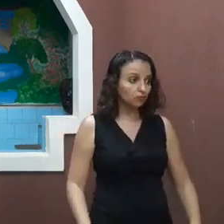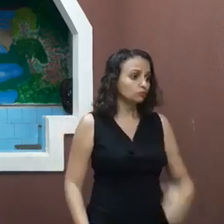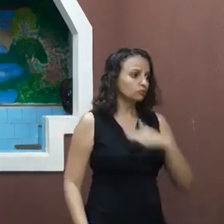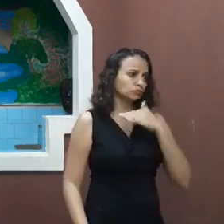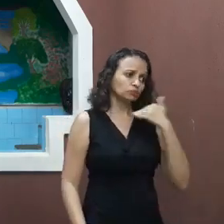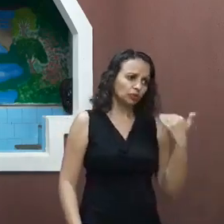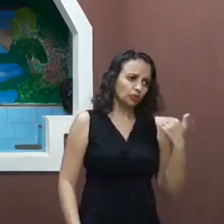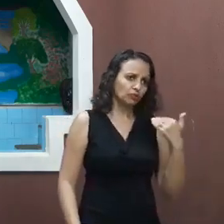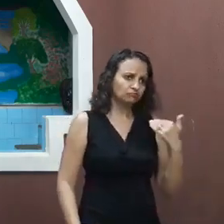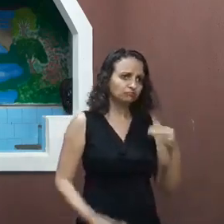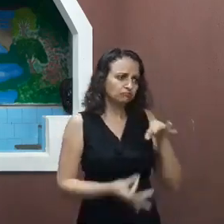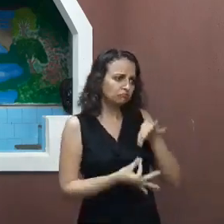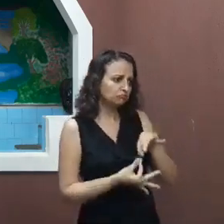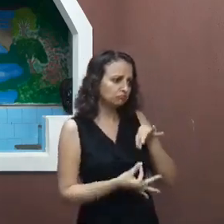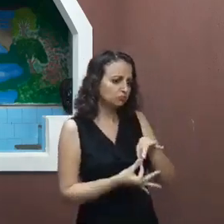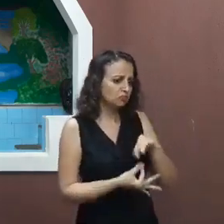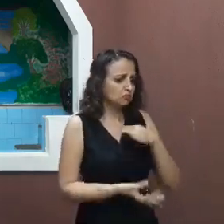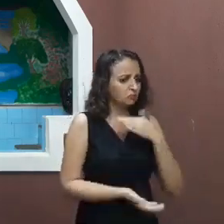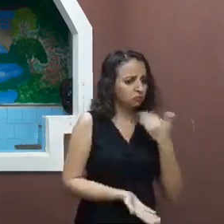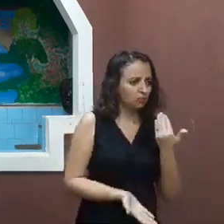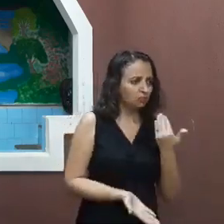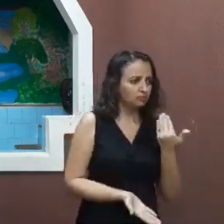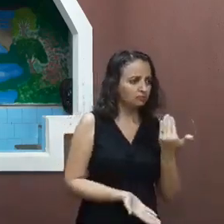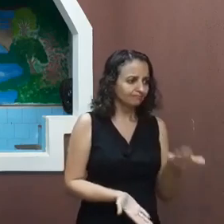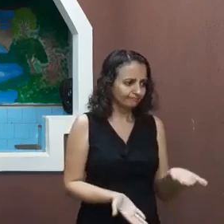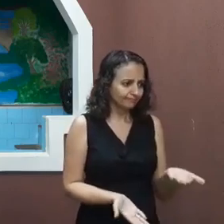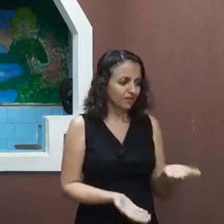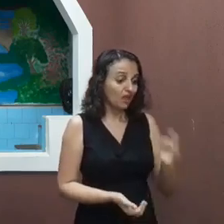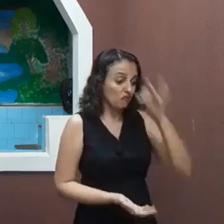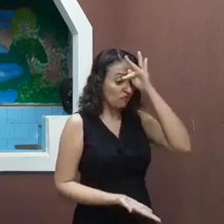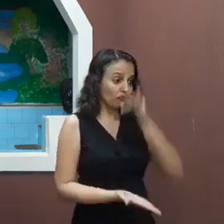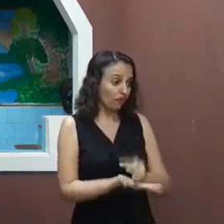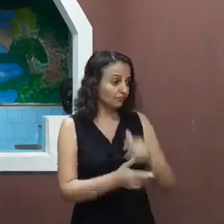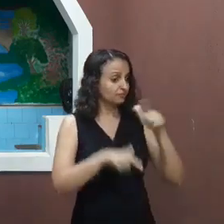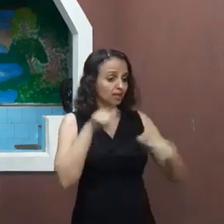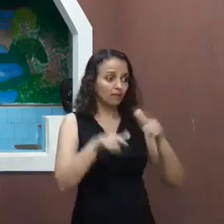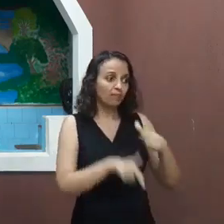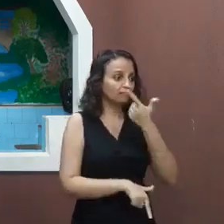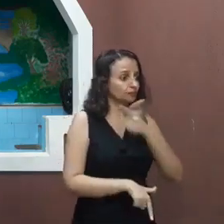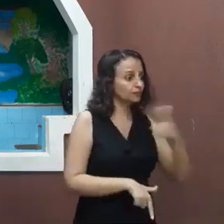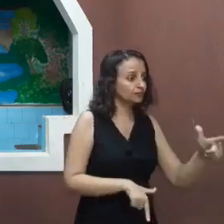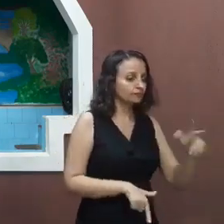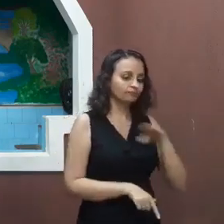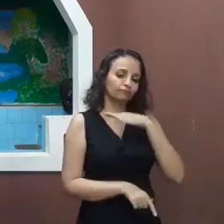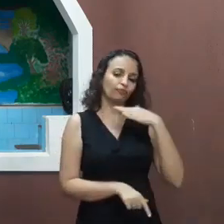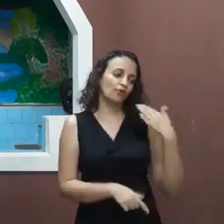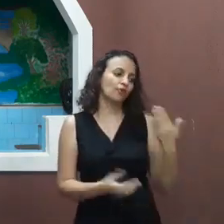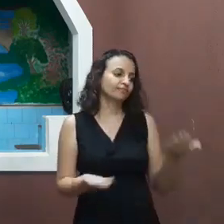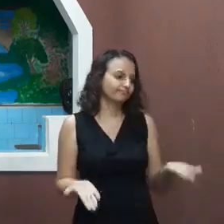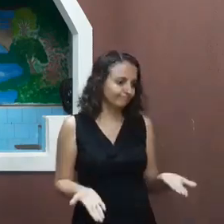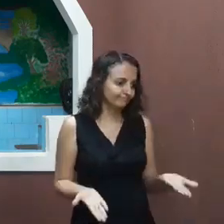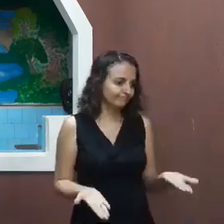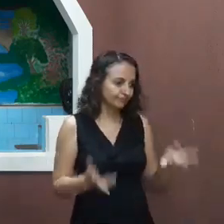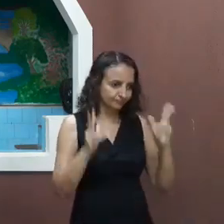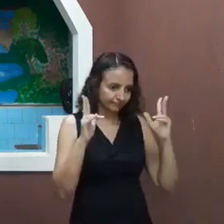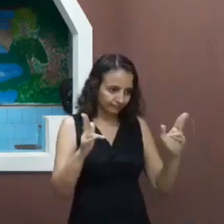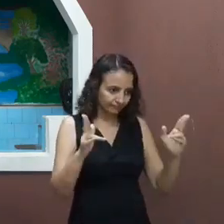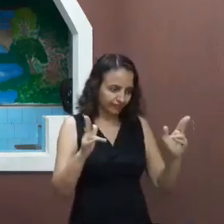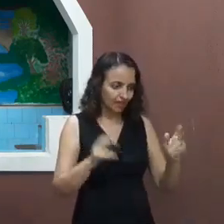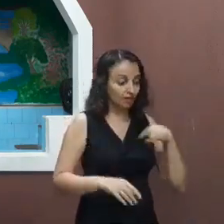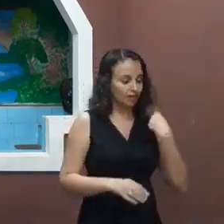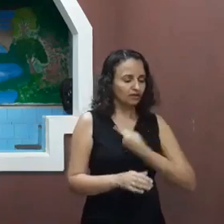sem obras é morta. Vamos orar mais uma vez? Senhor nosso Deus e Pai, nós te louvamos, porque o Senhor